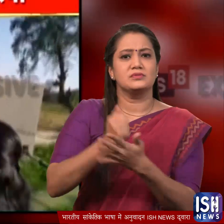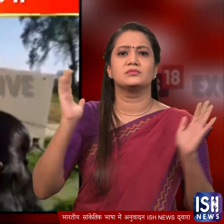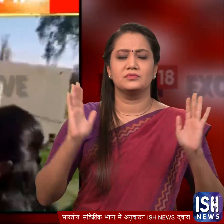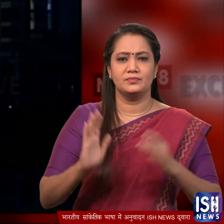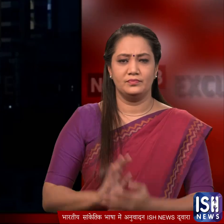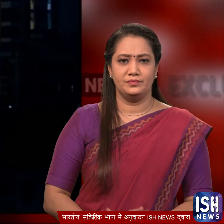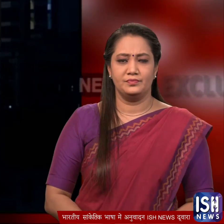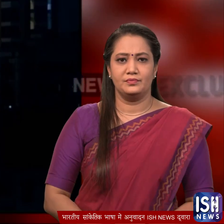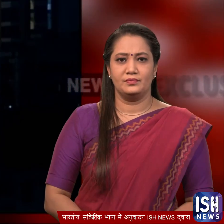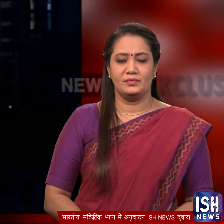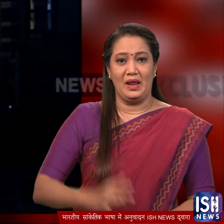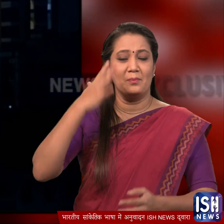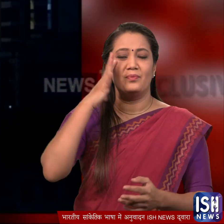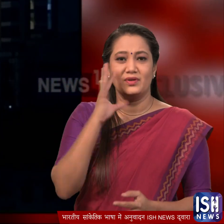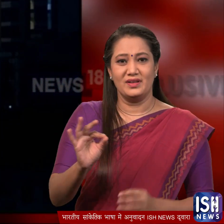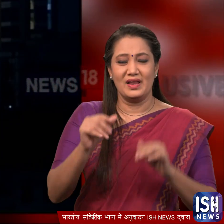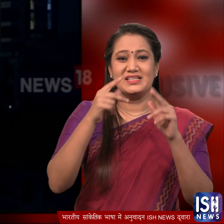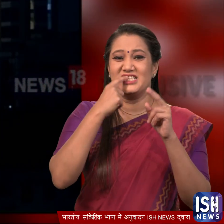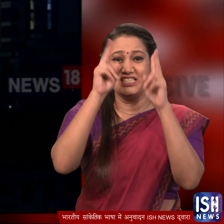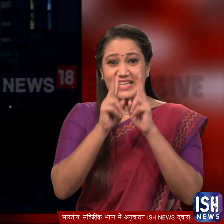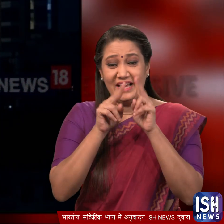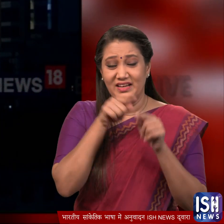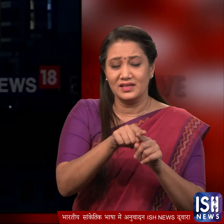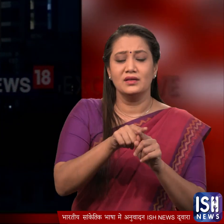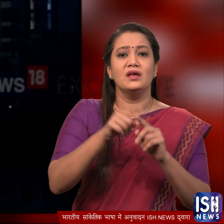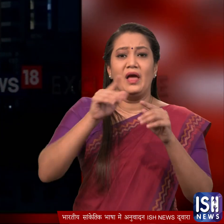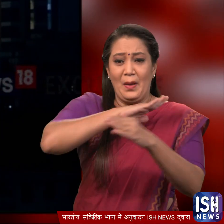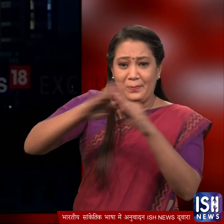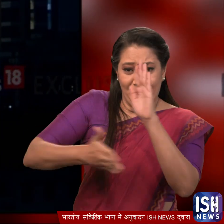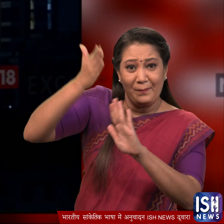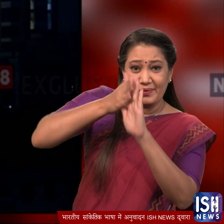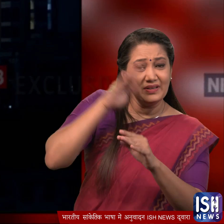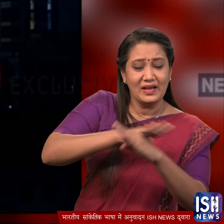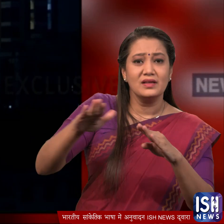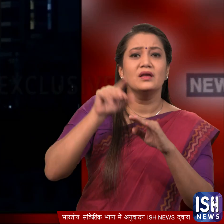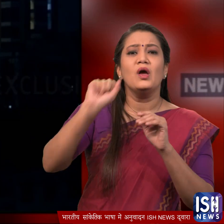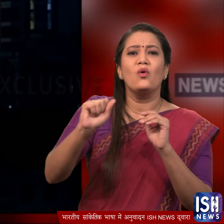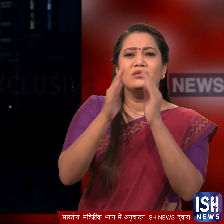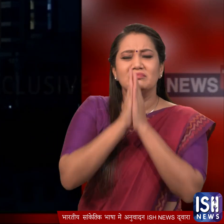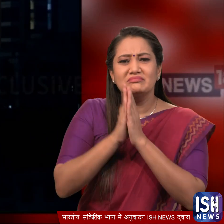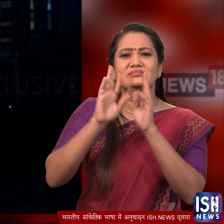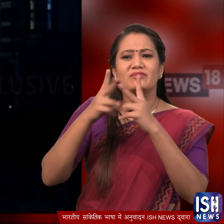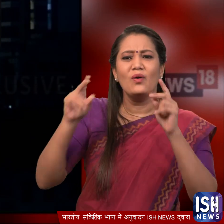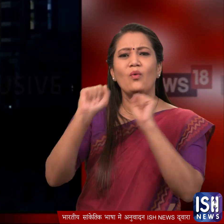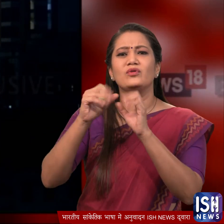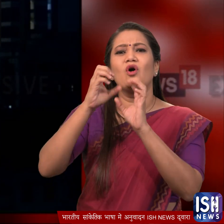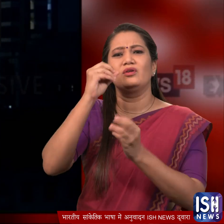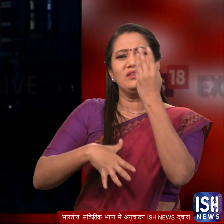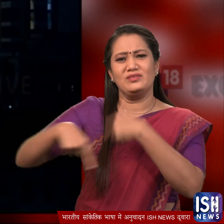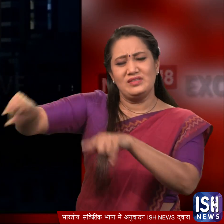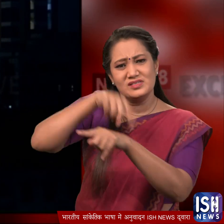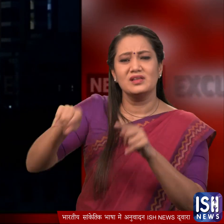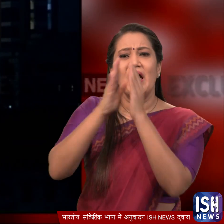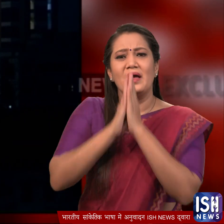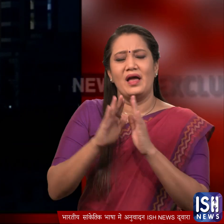दिया। सौभाग्य की एक बात यह कि आगरा में जिस दीवार को हटाने पर दंगल हुआ, वो एक आध्यात्मिक संस्था के आश्रम